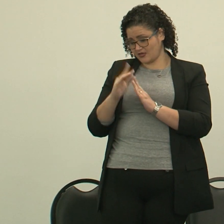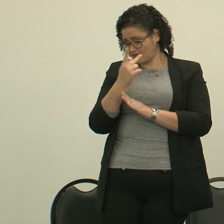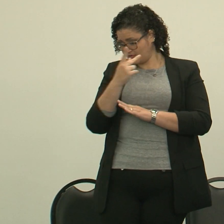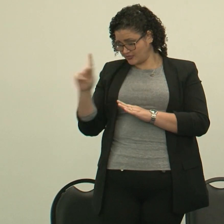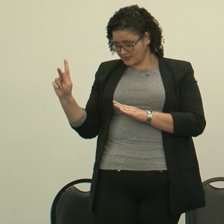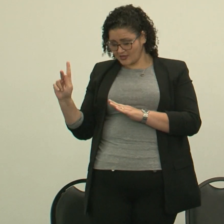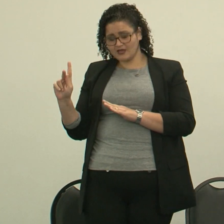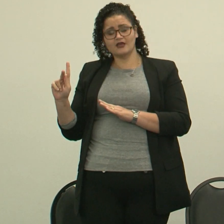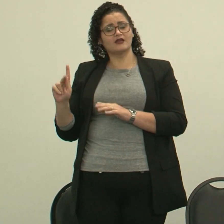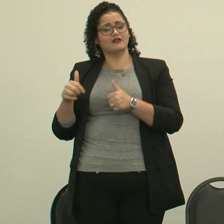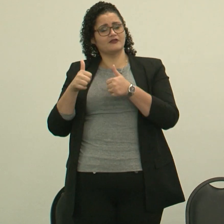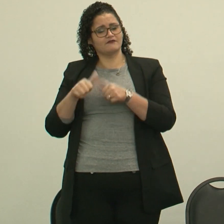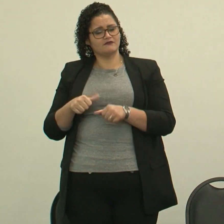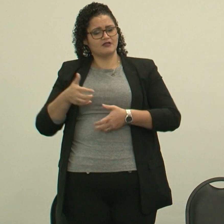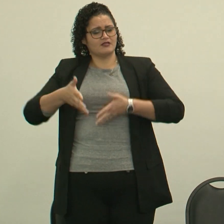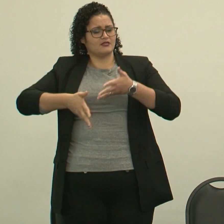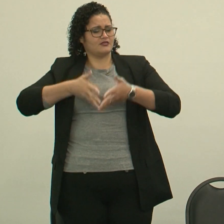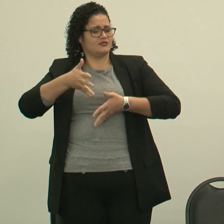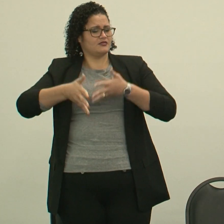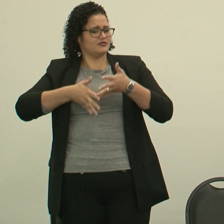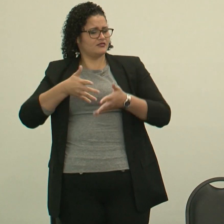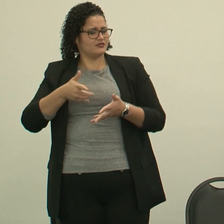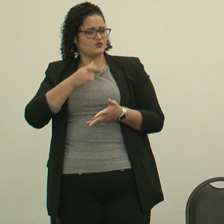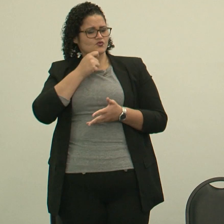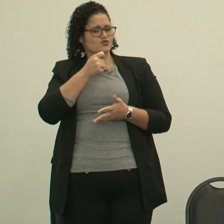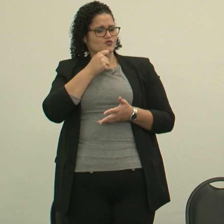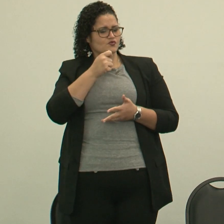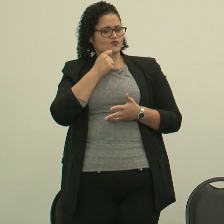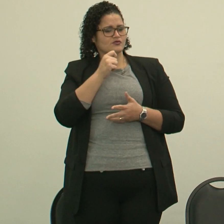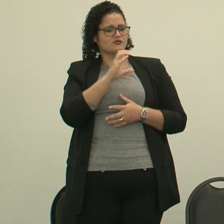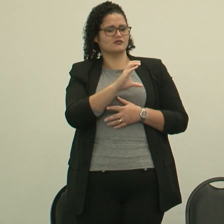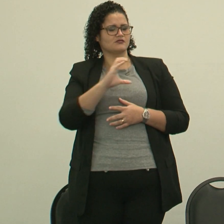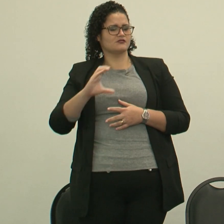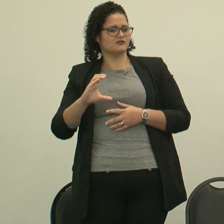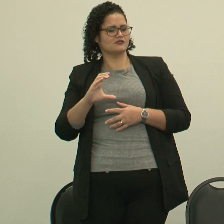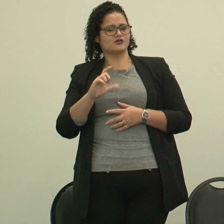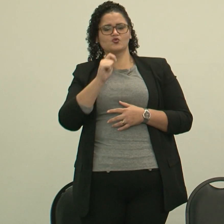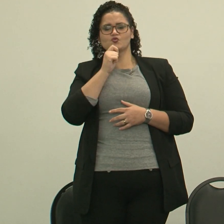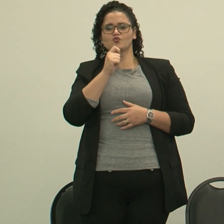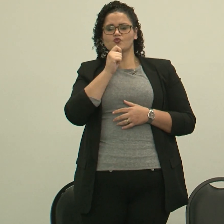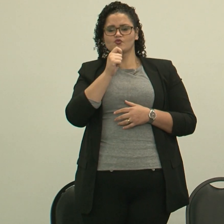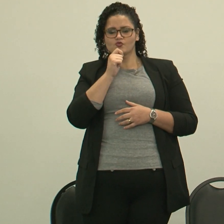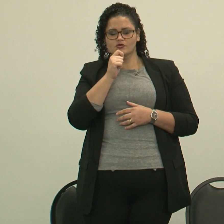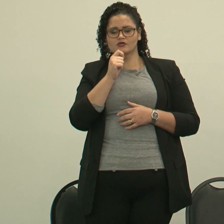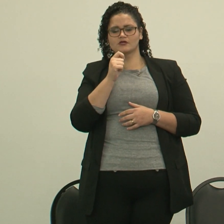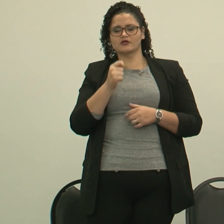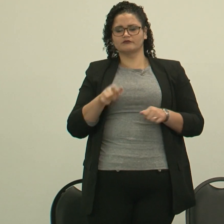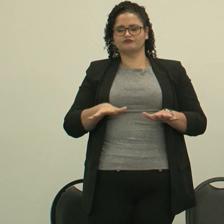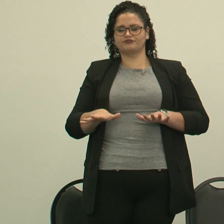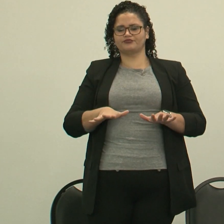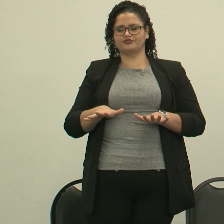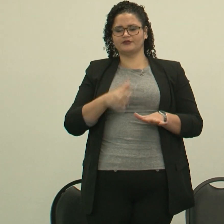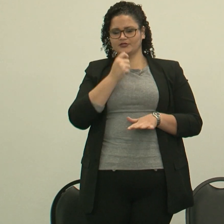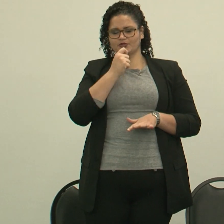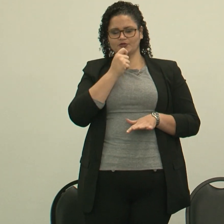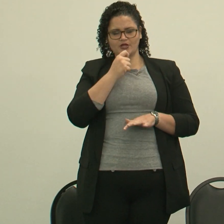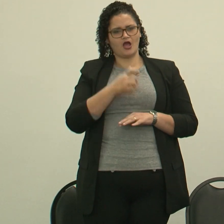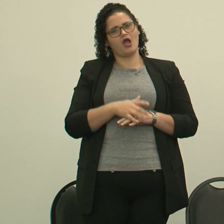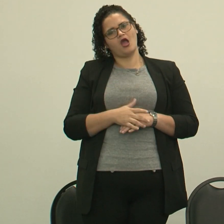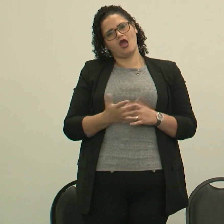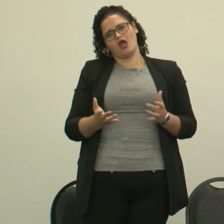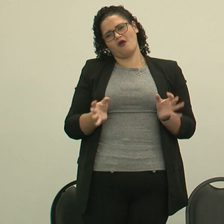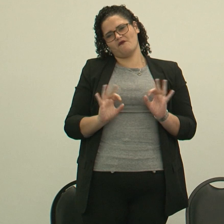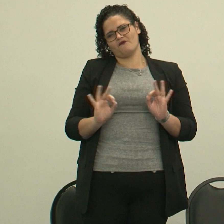Não conversamos em língua de sinais, não tem close caption na TV e também não tem cama vibratório. Aí a família vai,